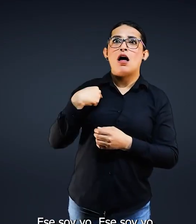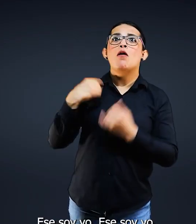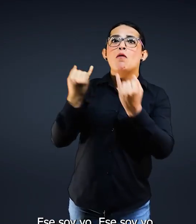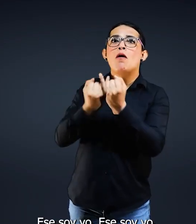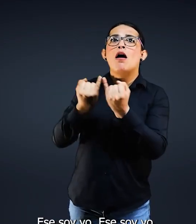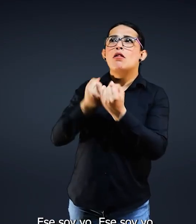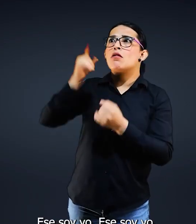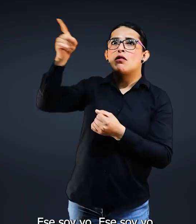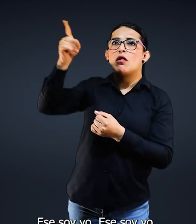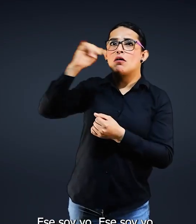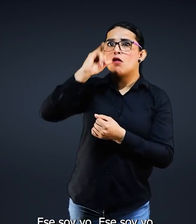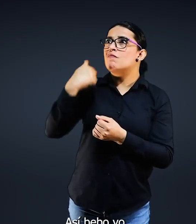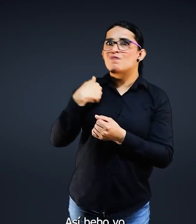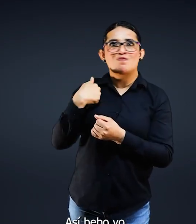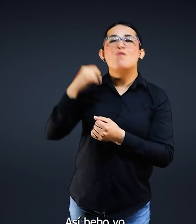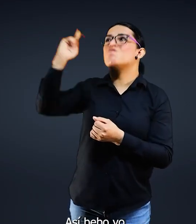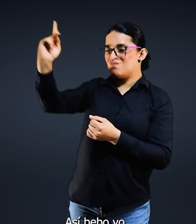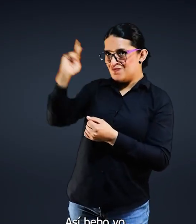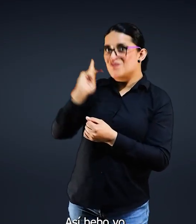yo, así bebo yo.